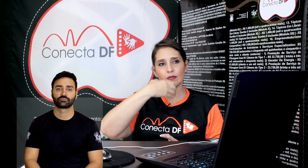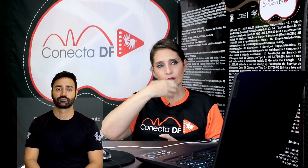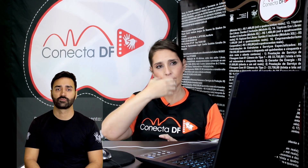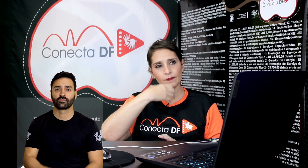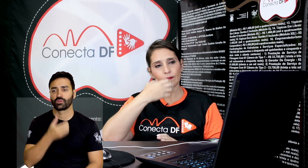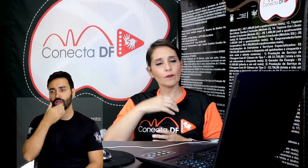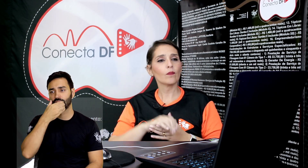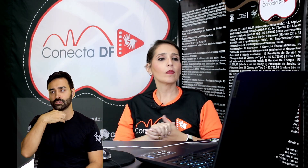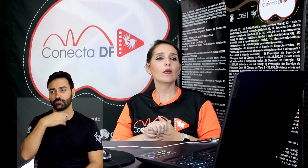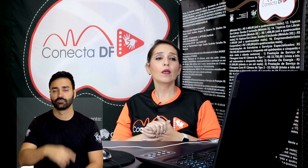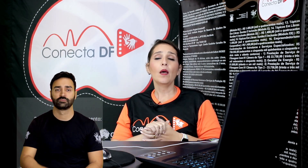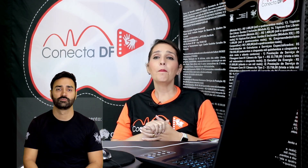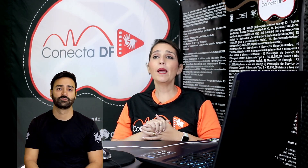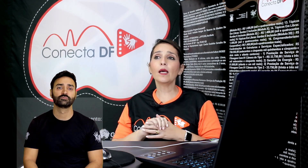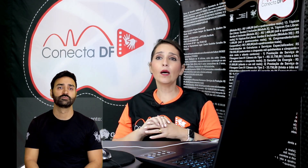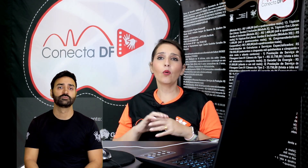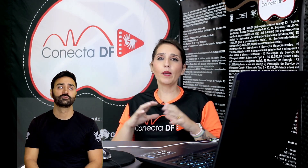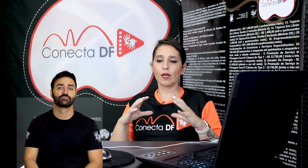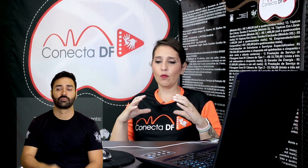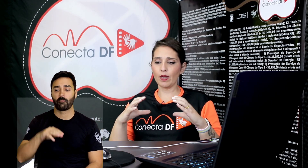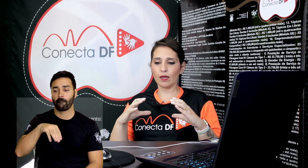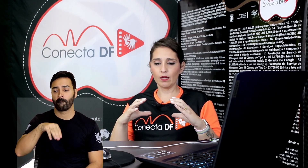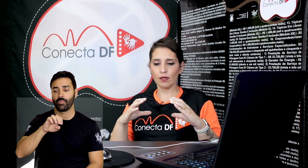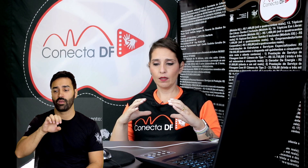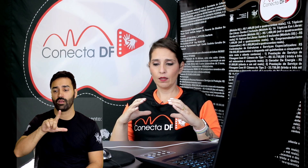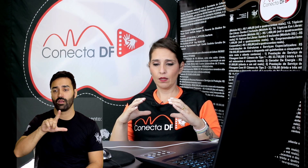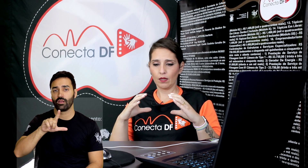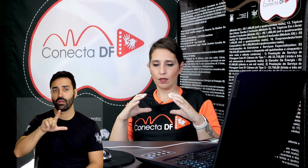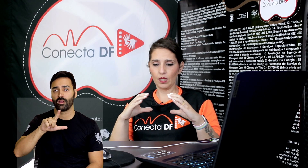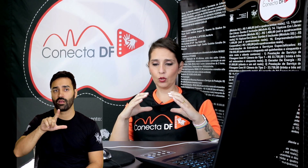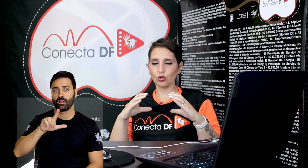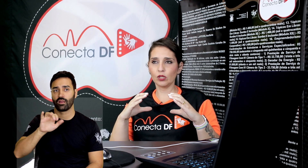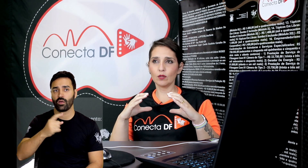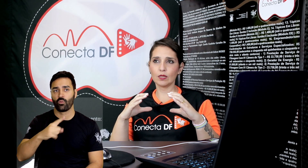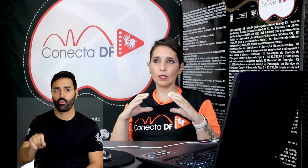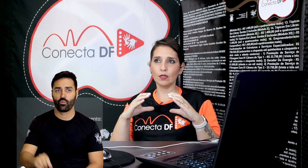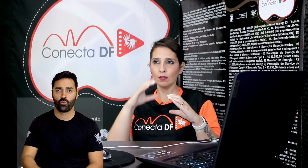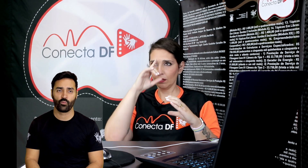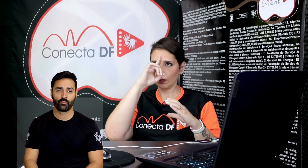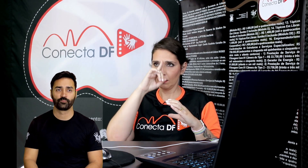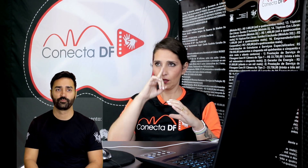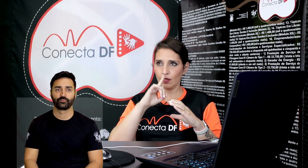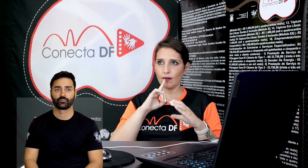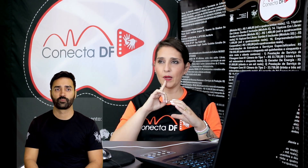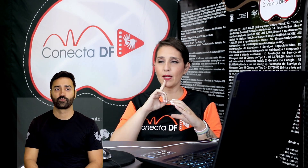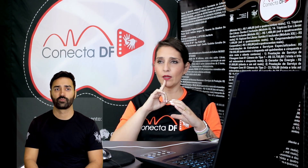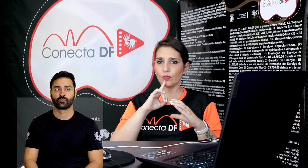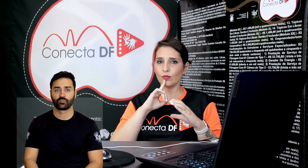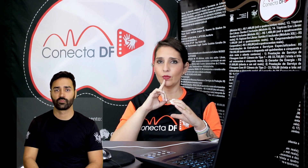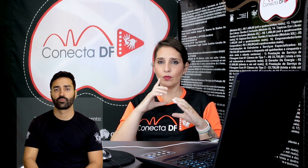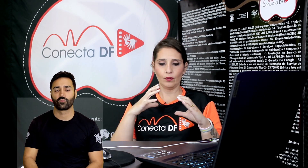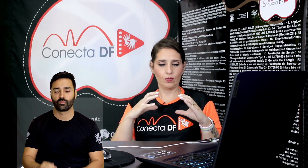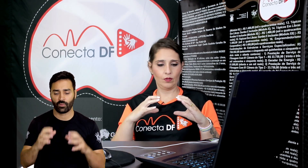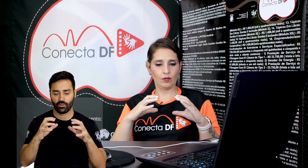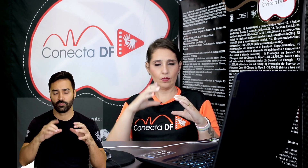a maçã. Melão. Melão é redondinho assim, amarelo.